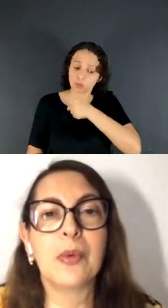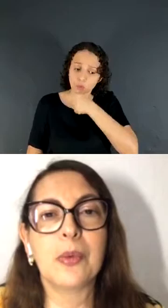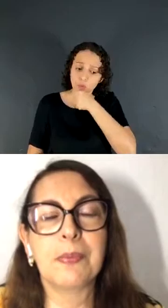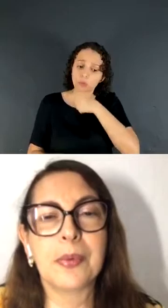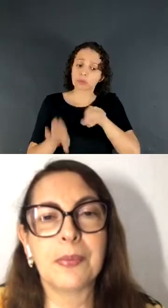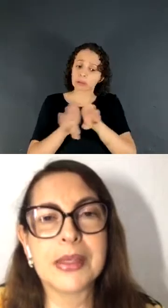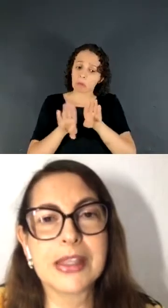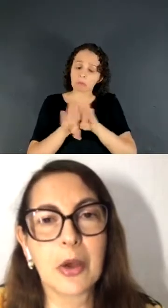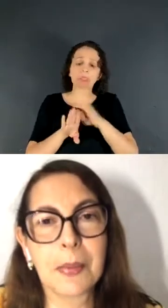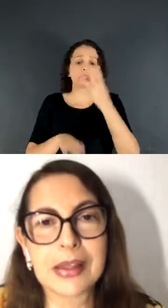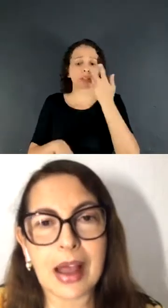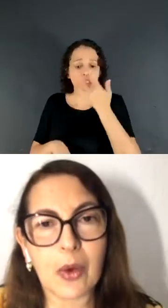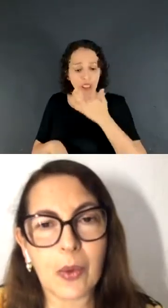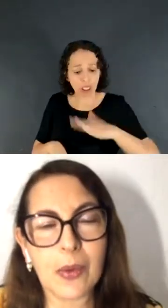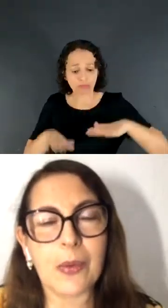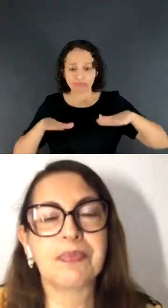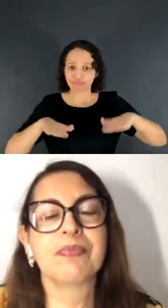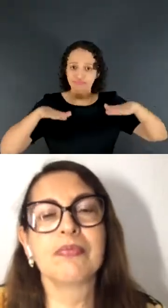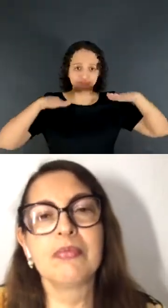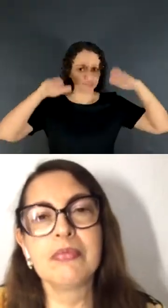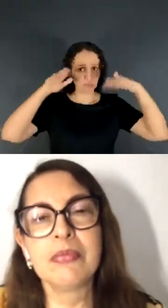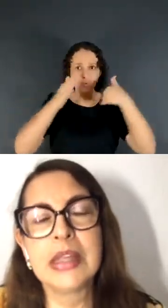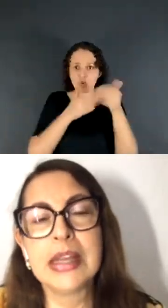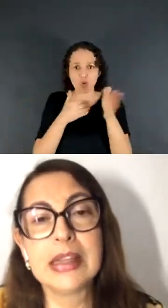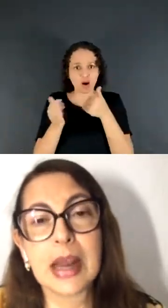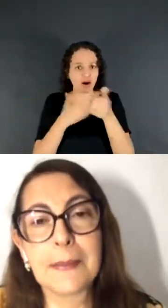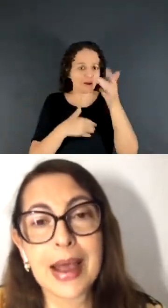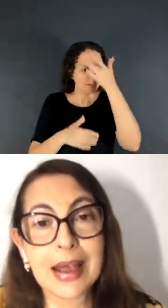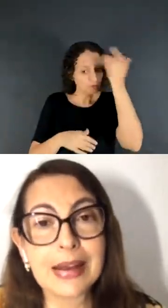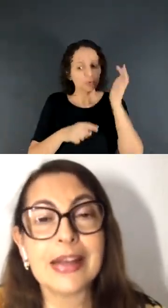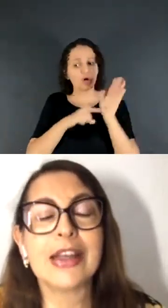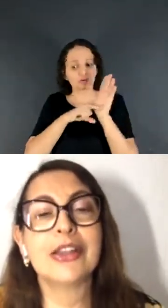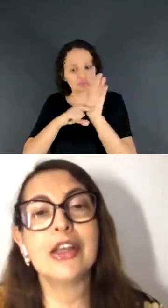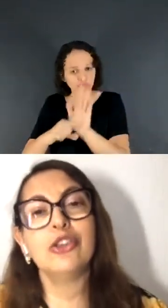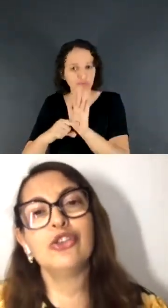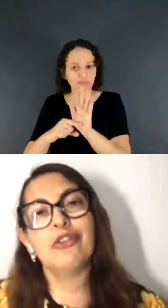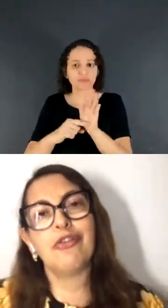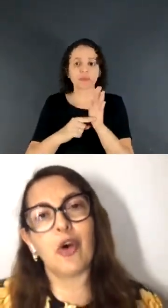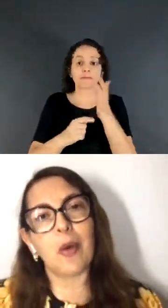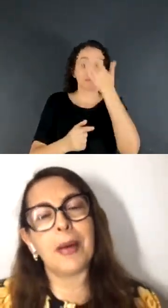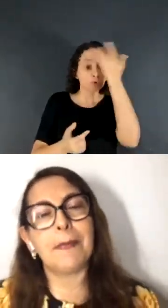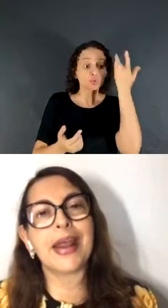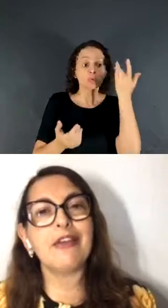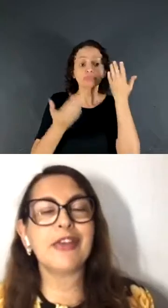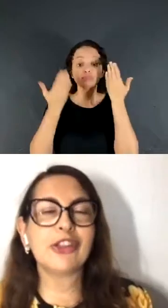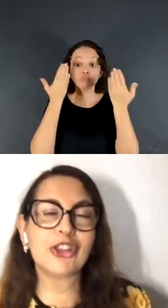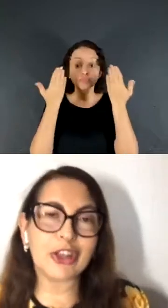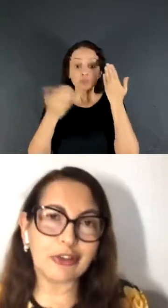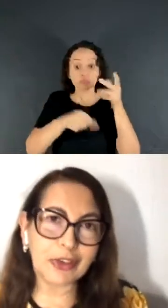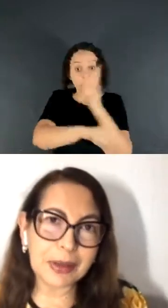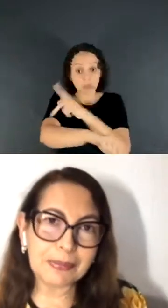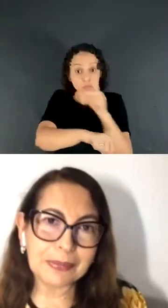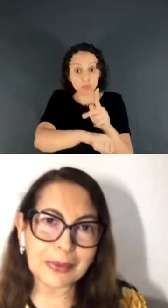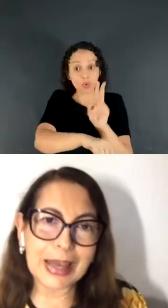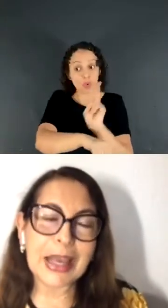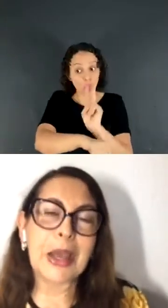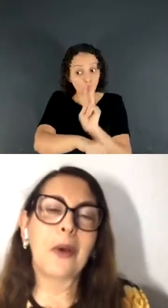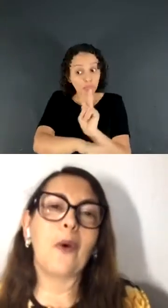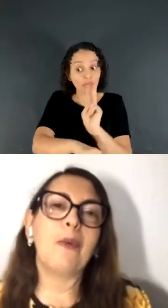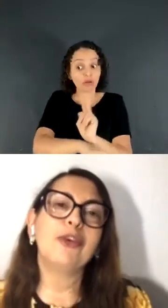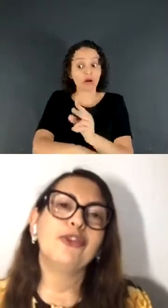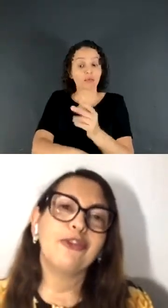Porque o psicopedagogo, ele trabalha tanto de forma preventiva,